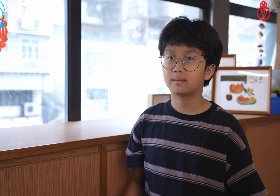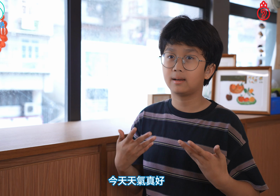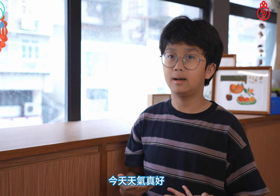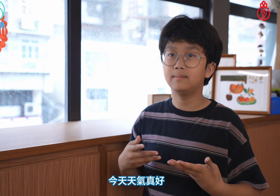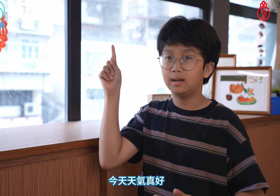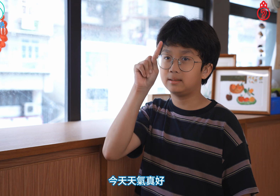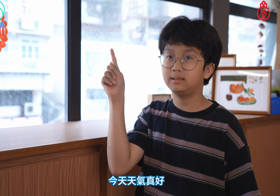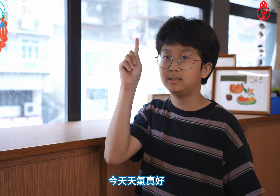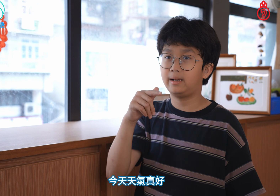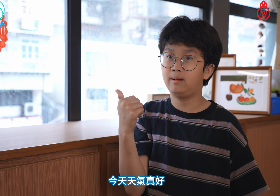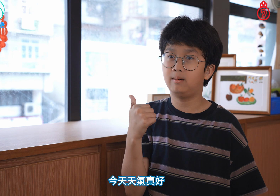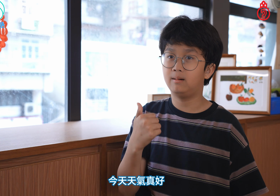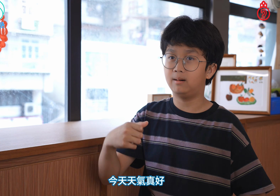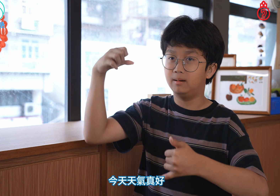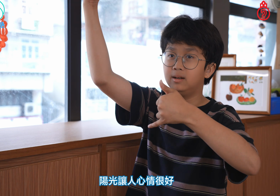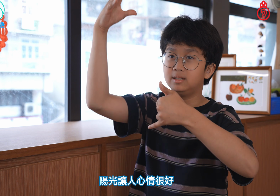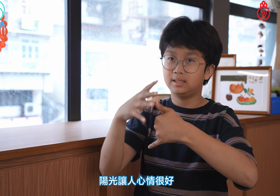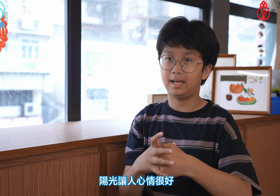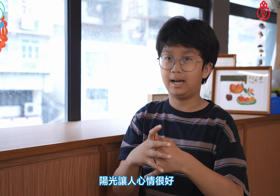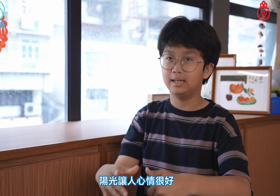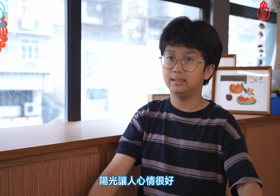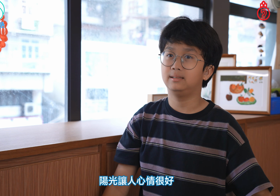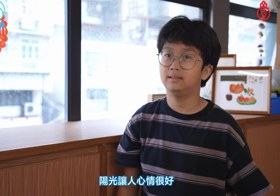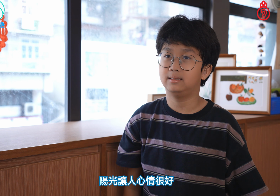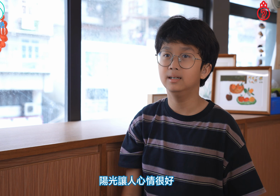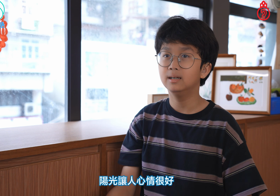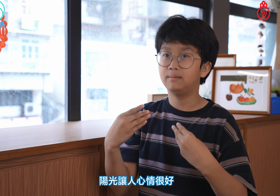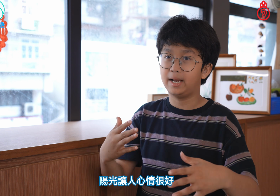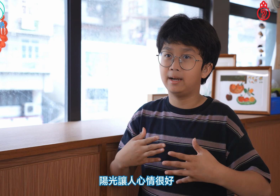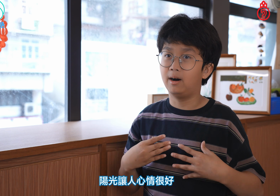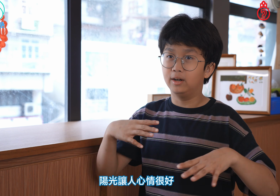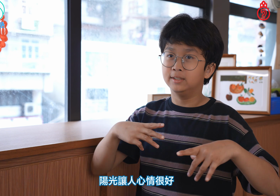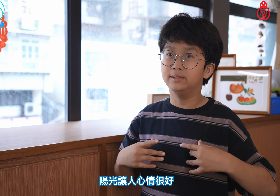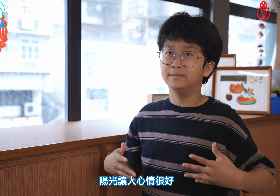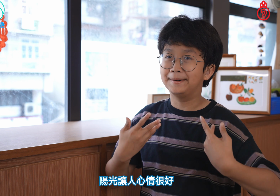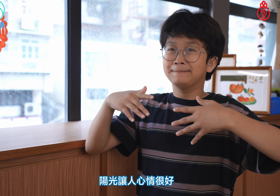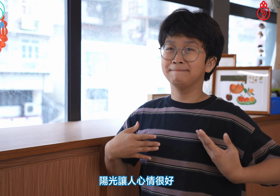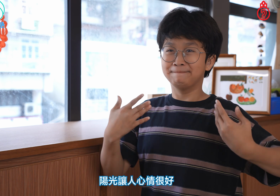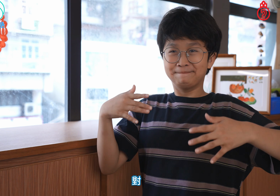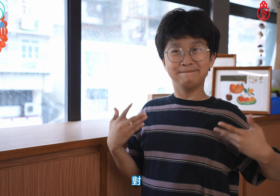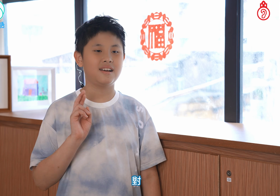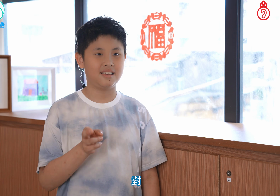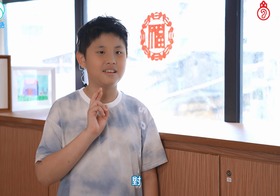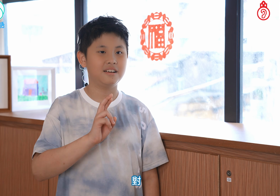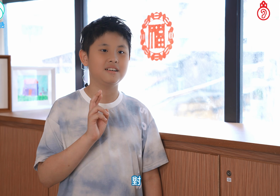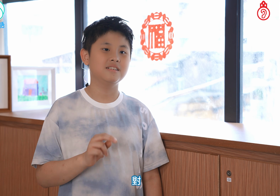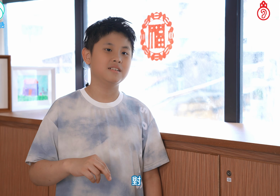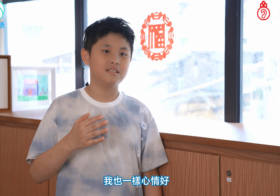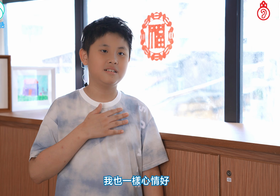今日天氣好好啊，陽光呢令到我成個人呢心情都好好啊。 係啊，我